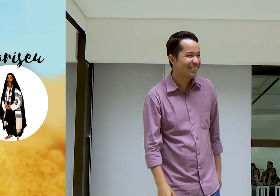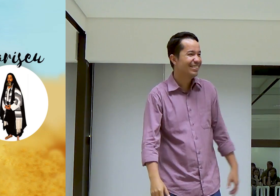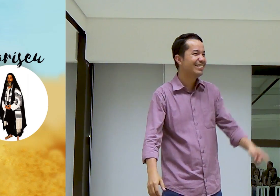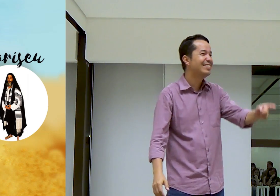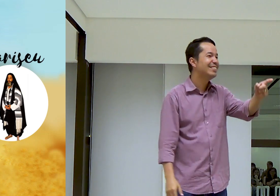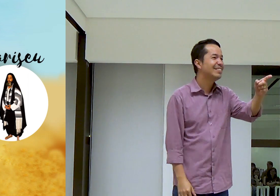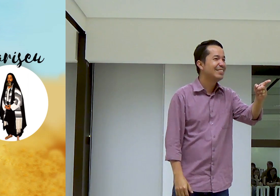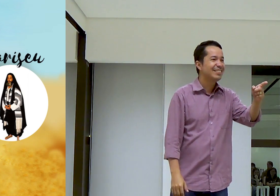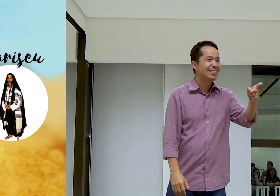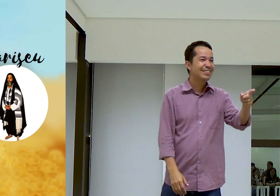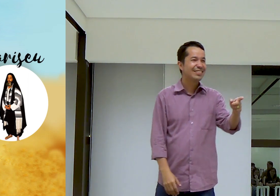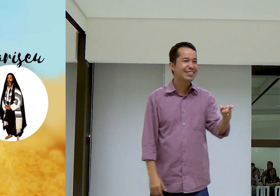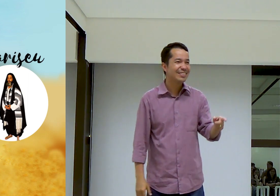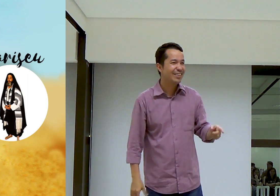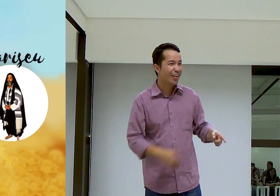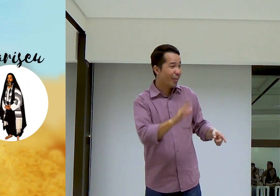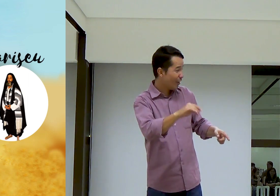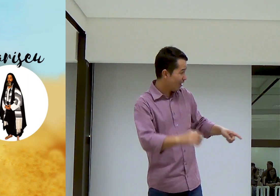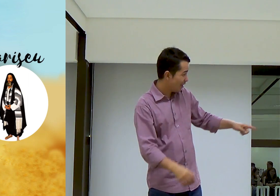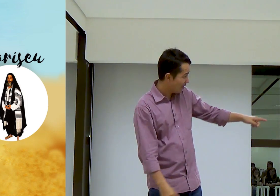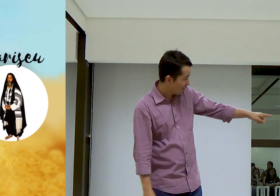Ah, eu não sei. Significa homem? Não, não é isso.